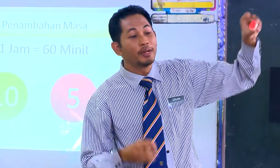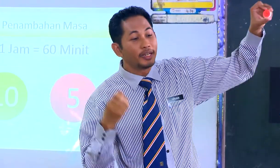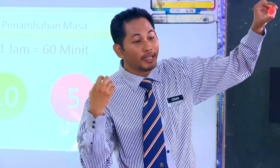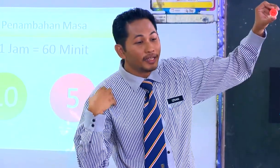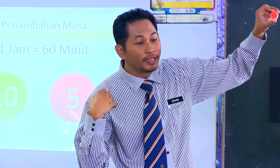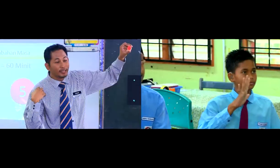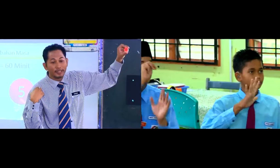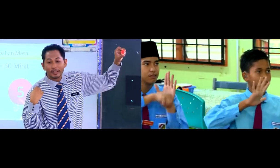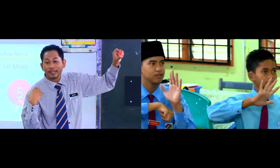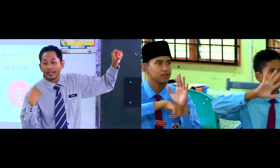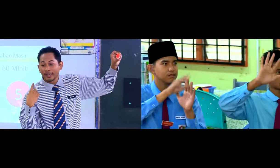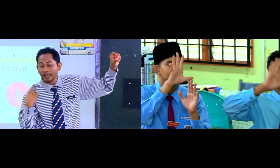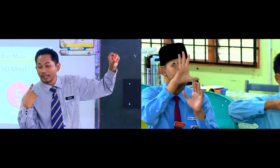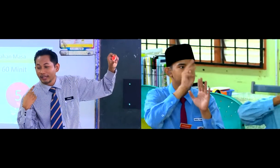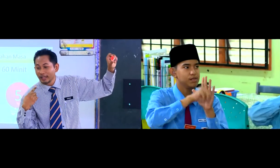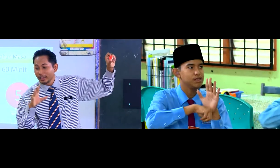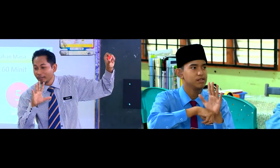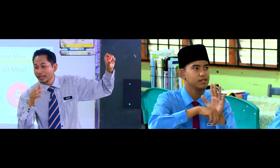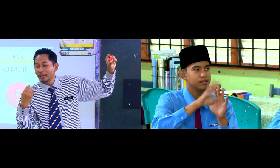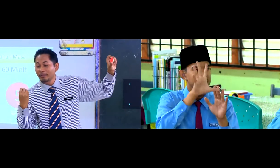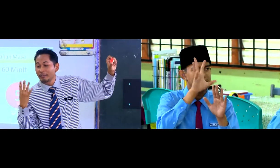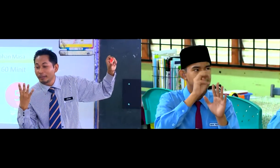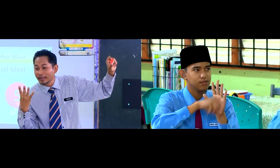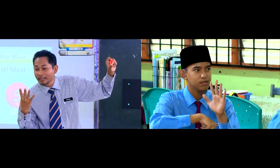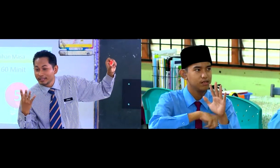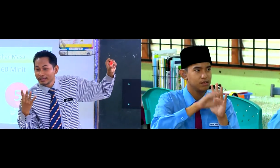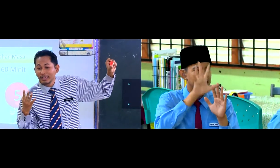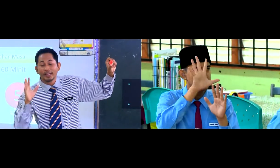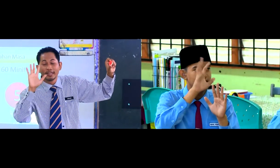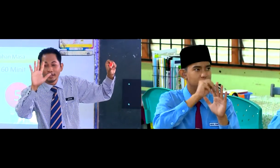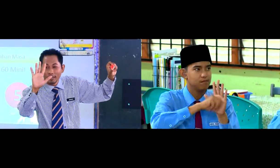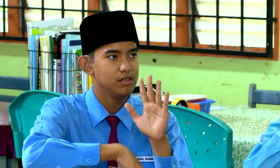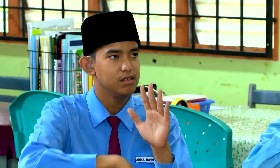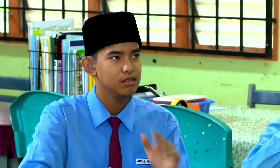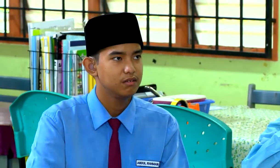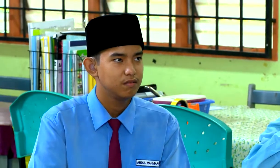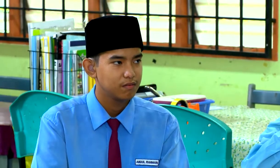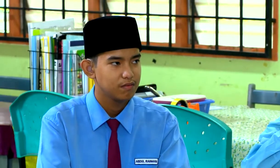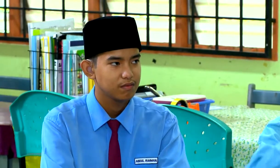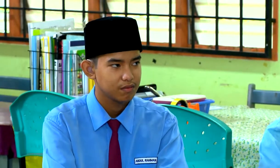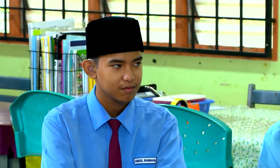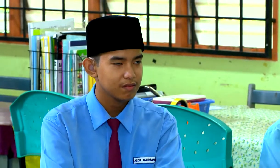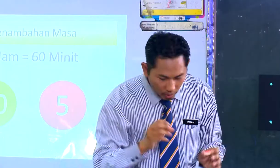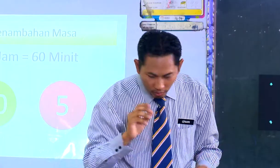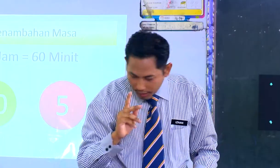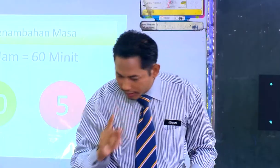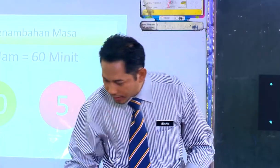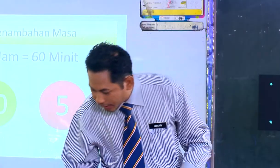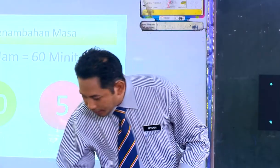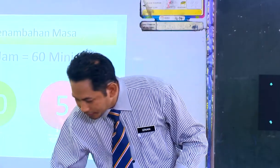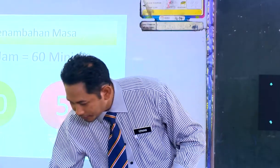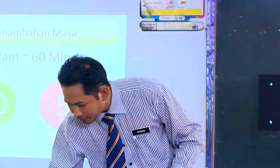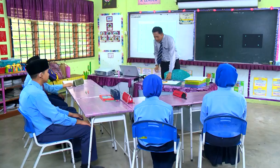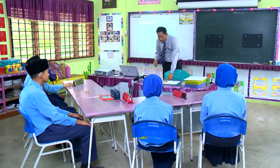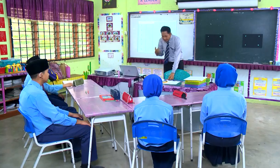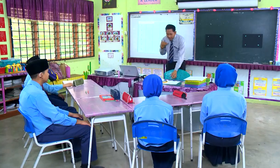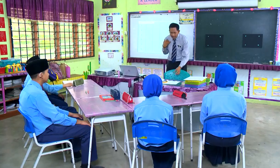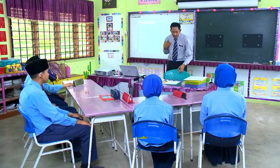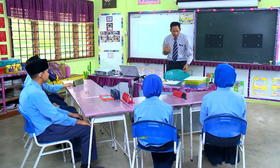ni. Ni. 5 ni berapa? Minit. 5 minit. Okey, sekarang saya ada